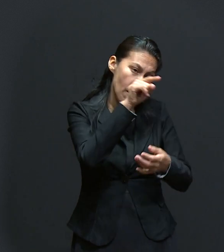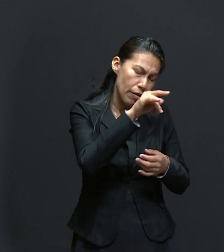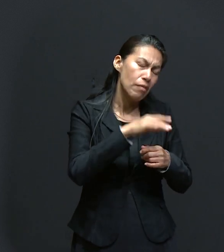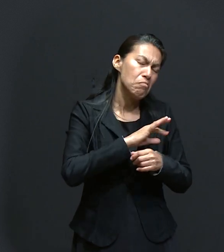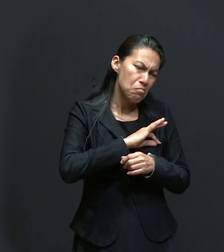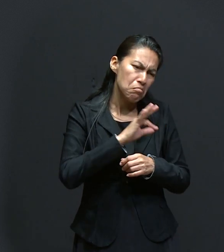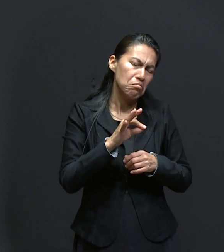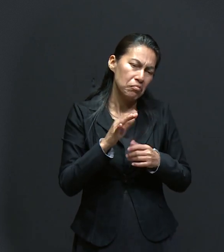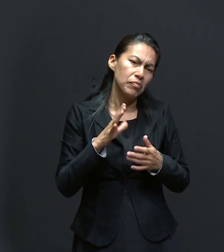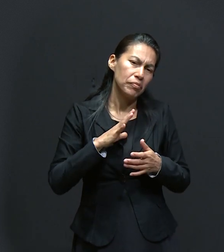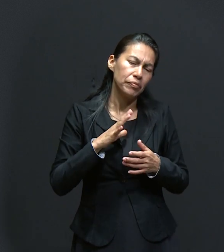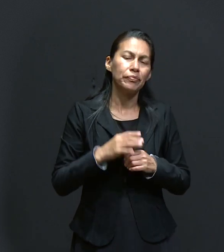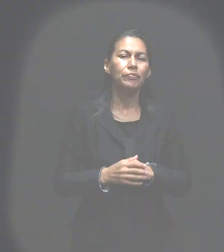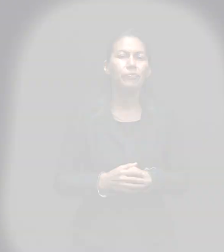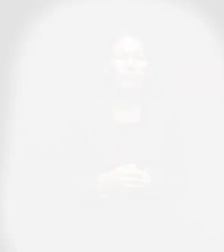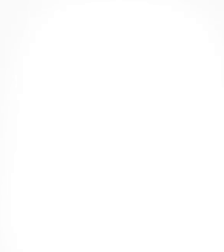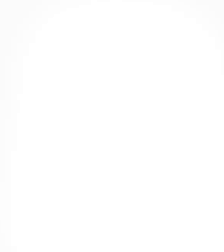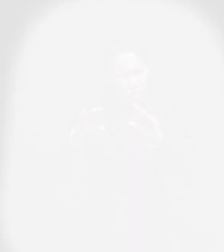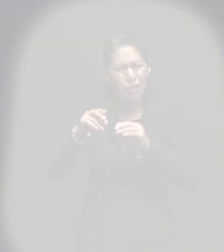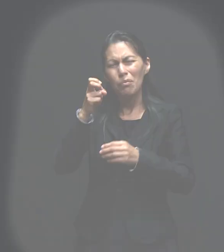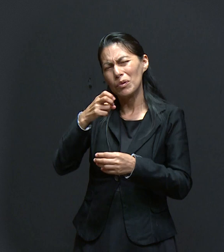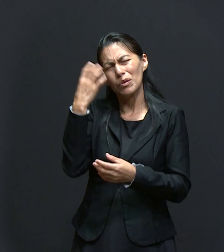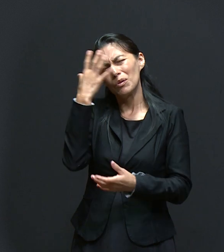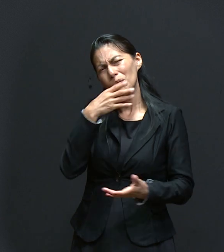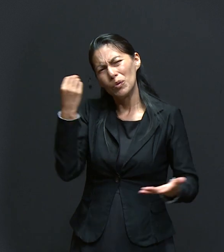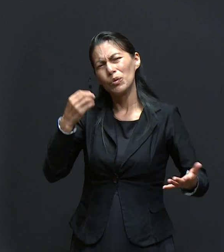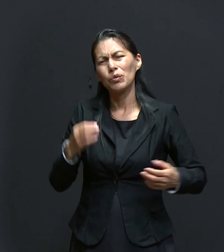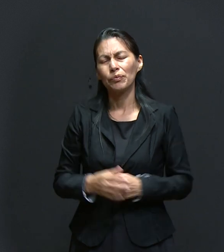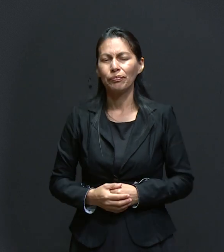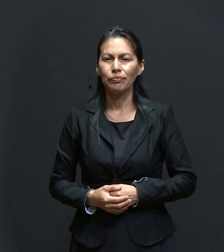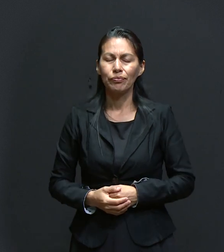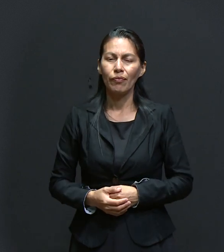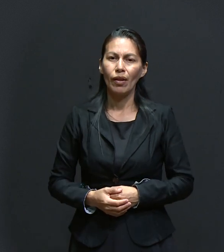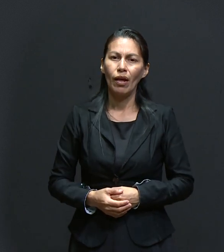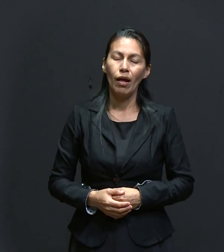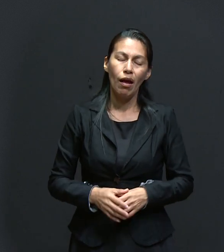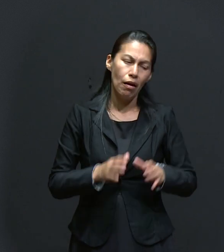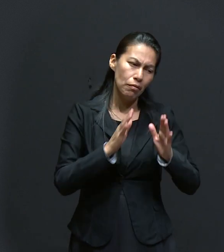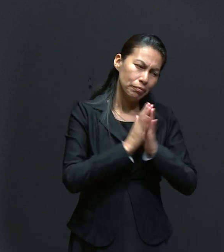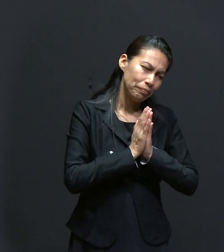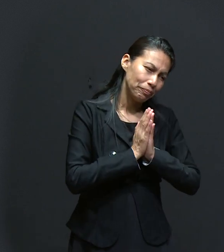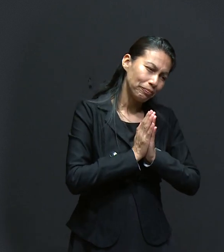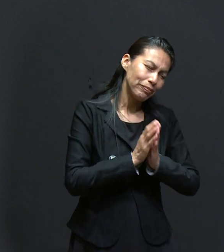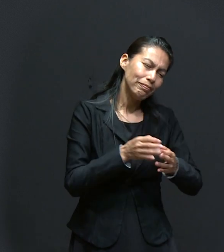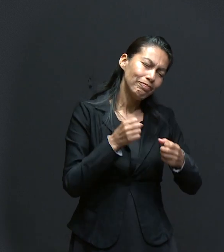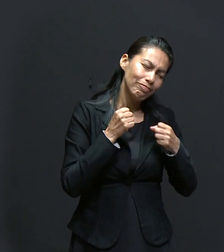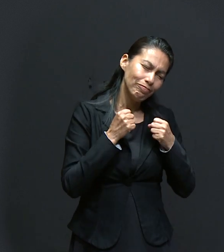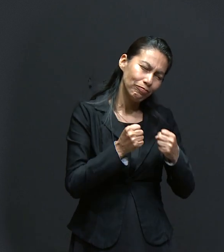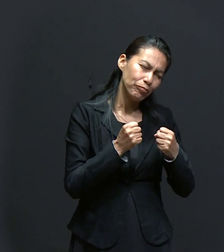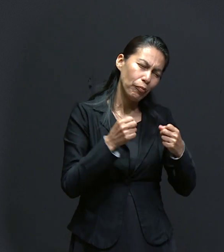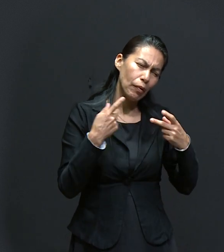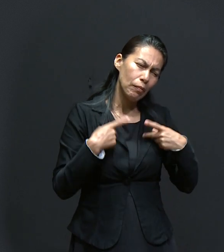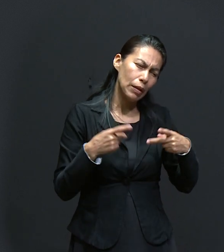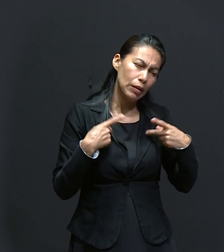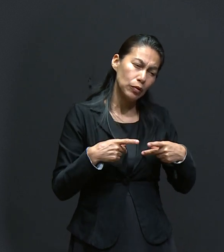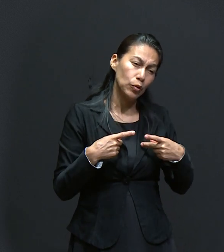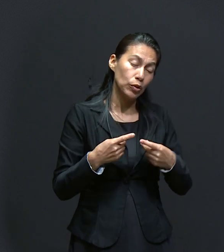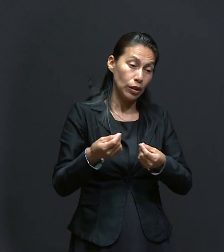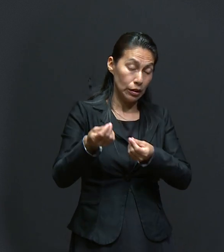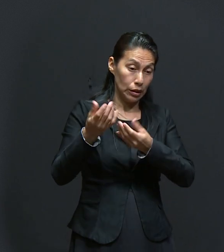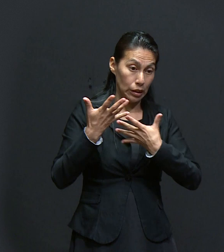digamos zonas de gran necesidad estoy seguro que muchas personas van a poder compartir las